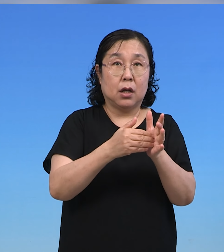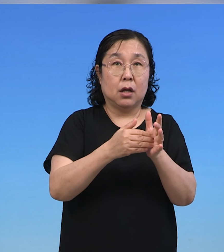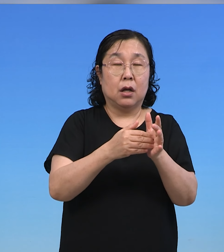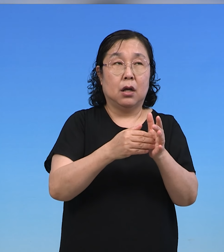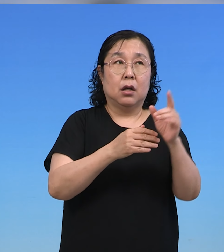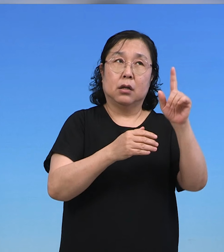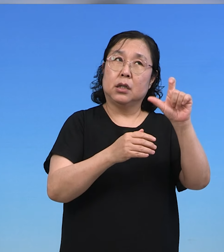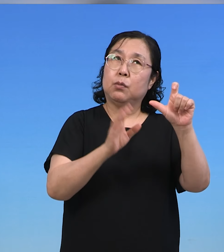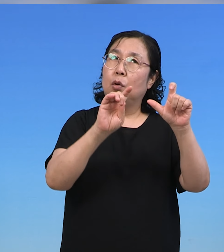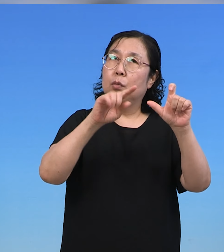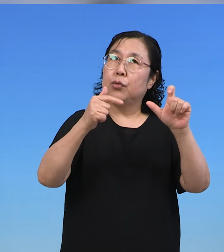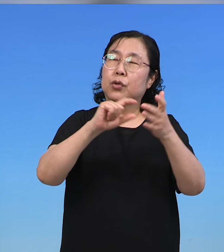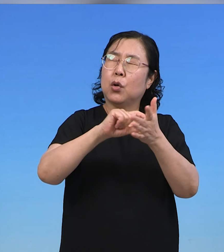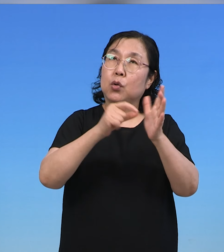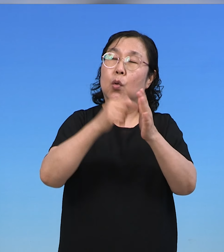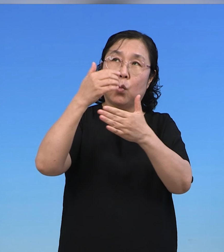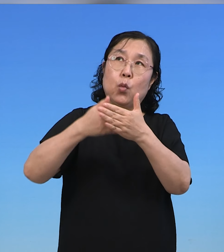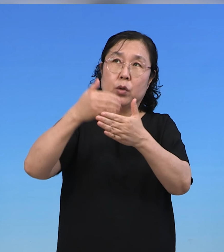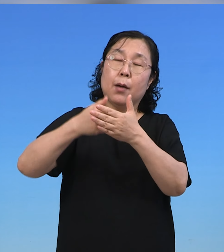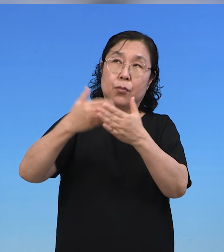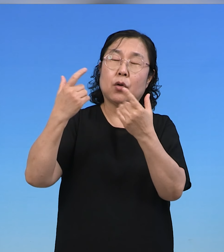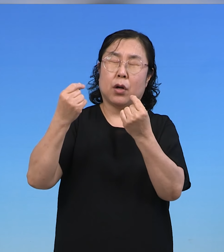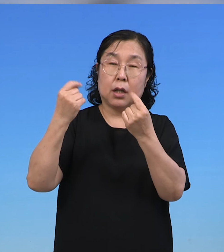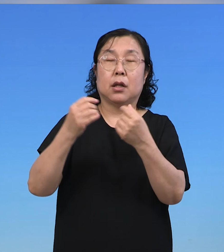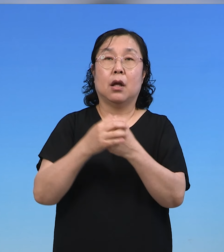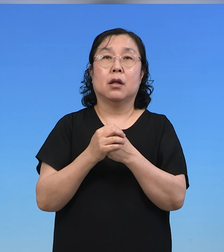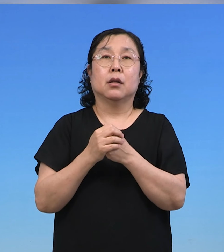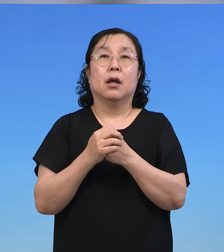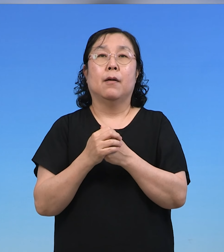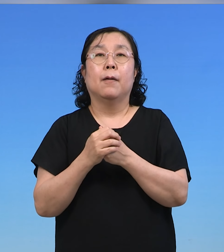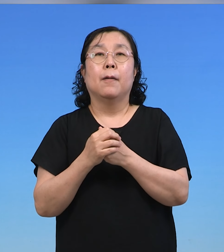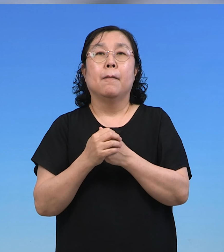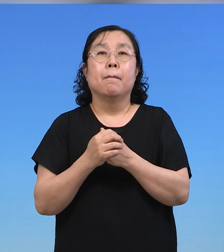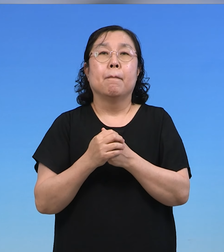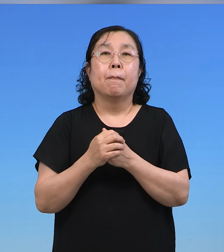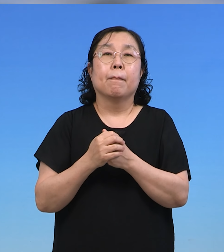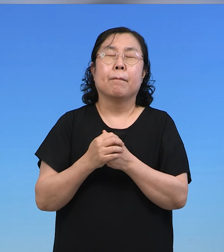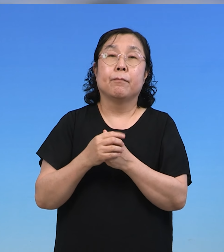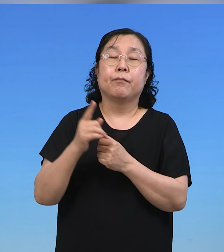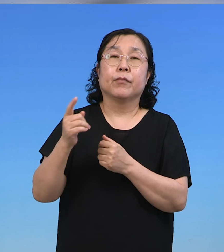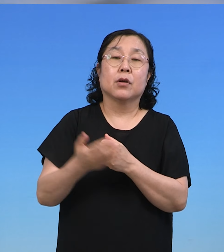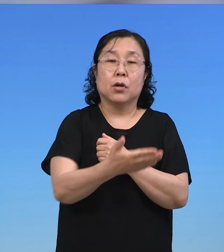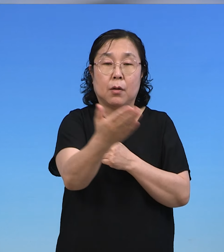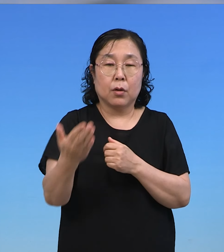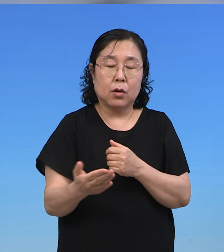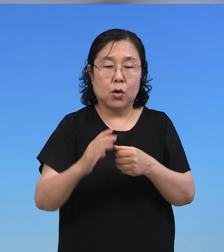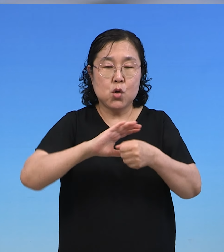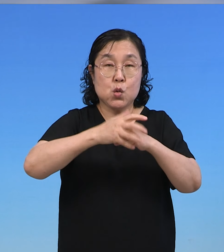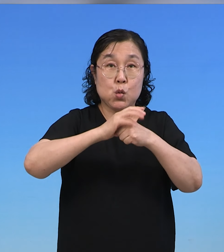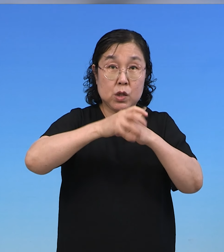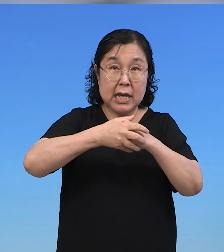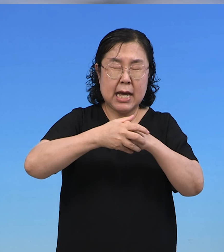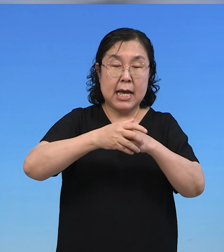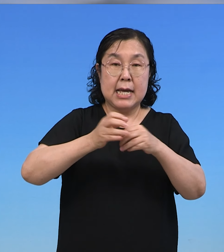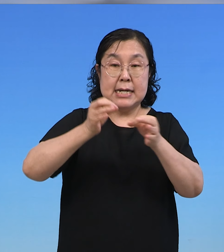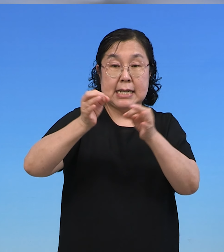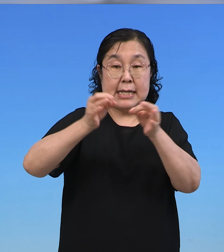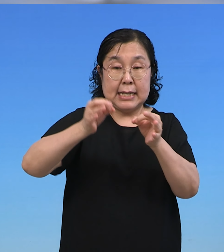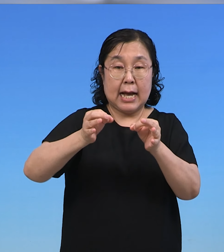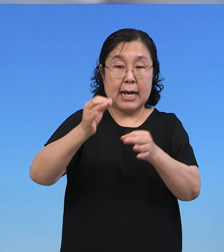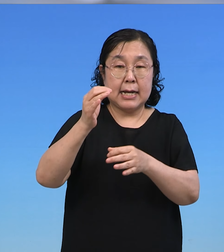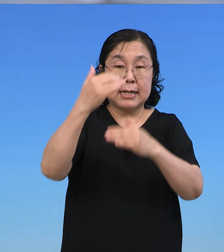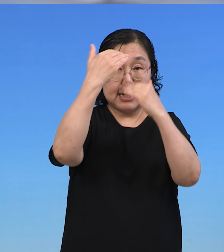한 15분 정도 남아 있었나, 한 15분, 20분 남은 것 같아요. 거기 보니까, 여러분 그 국제시장 그 이야기